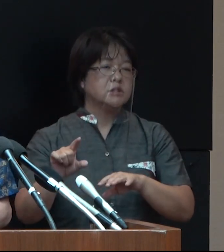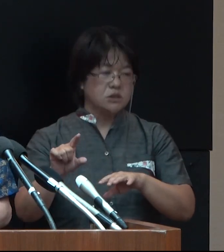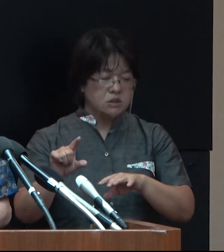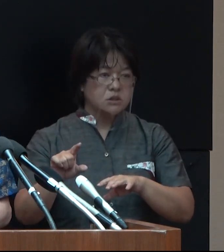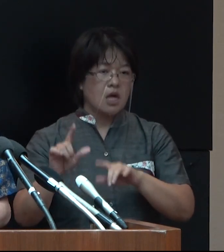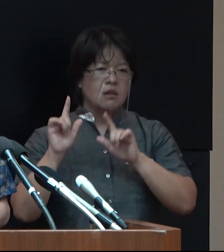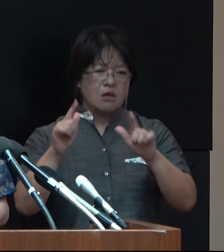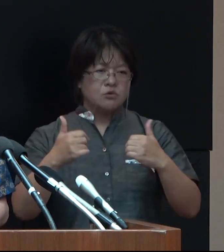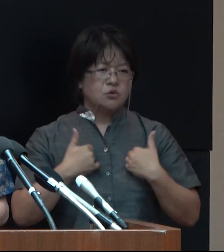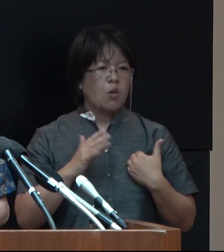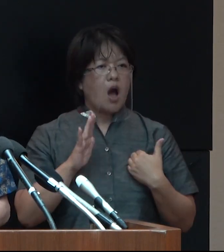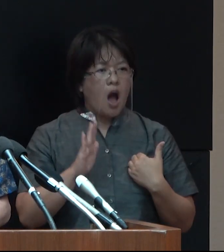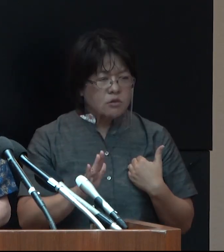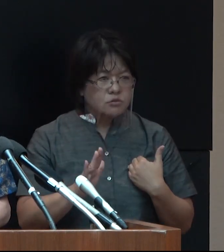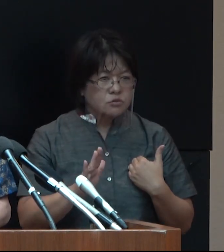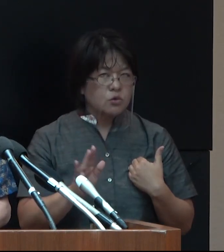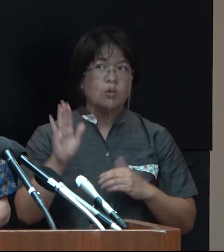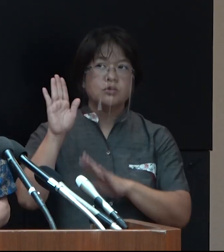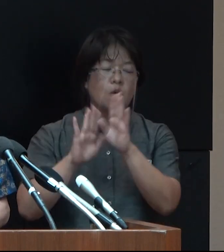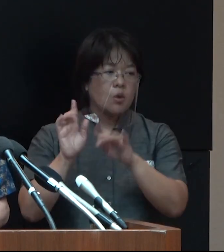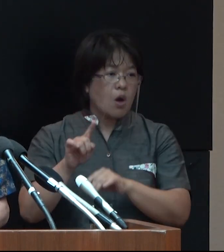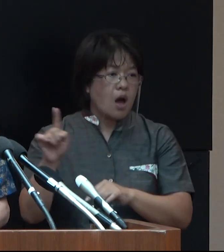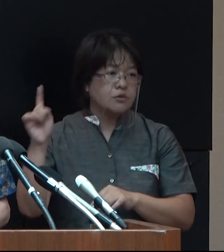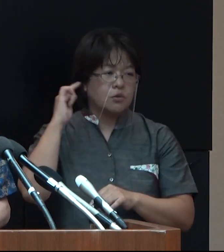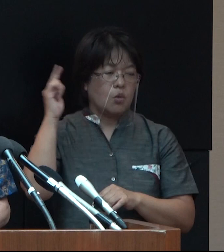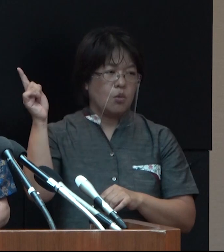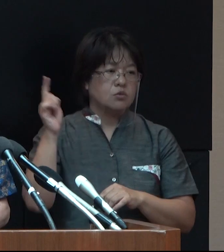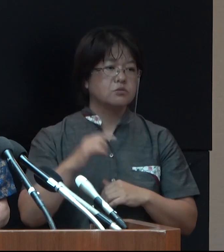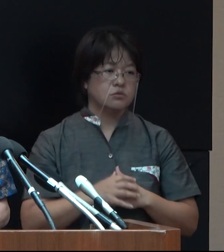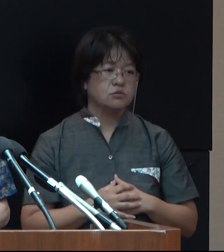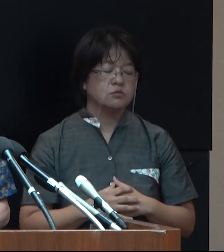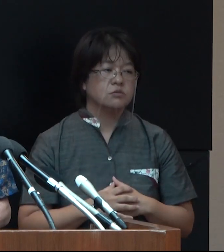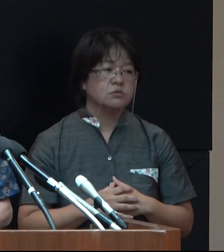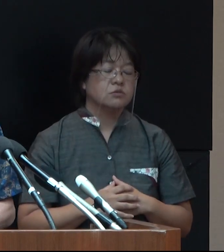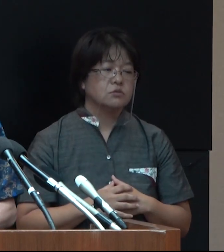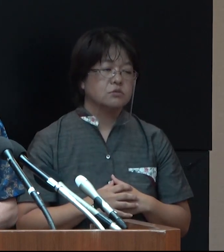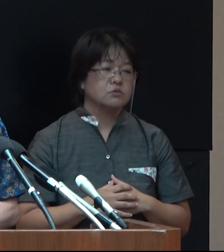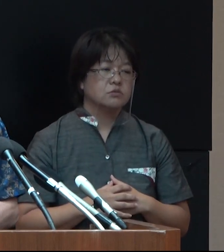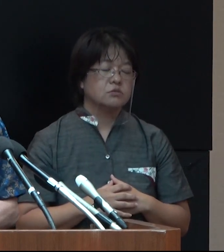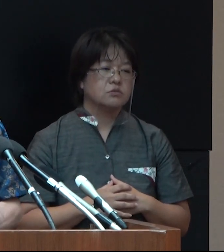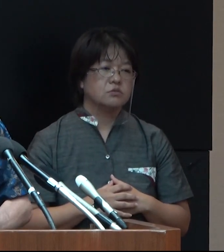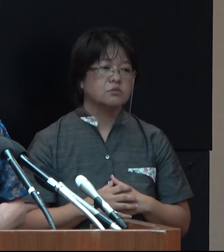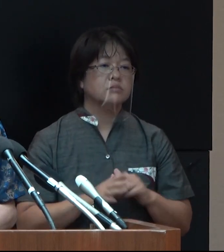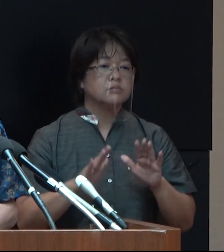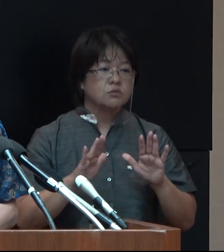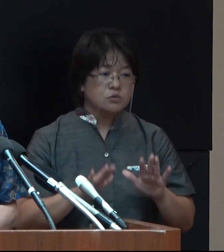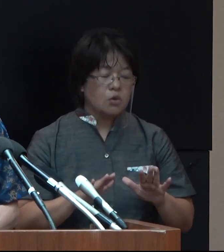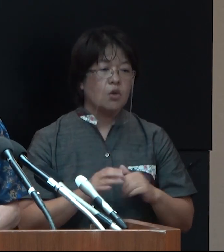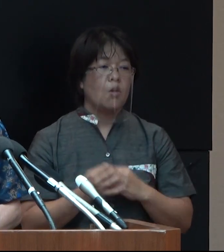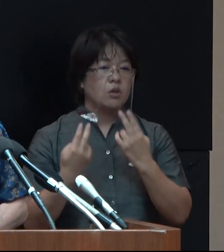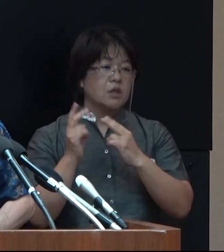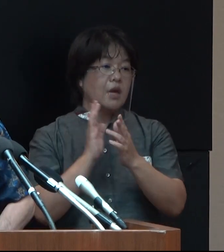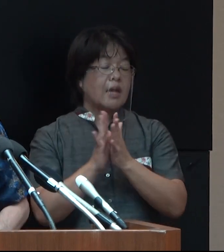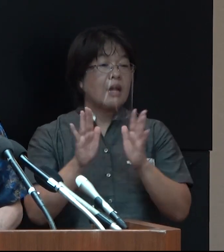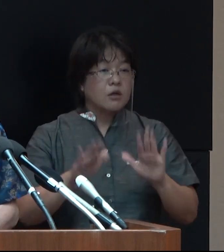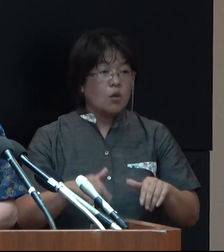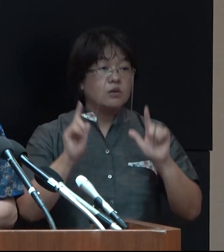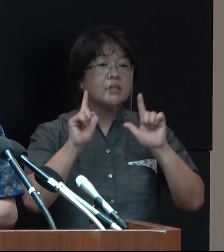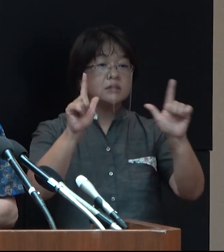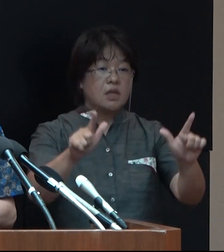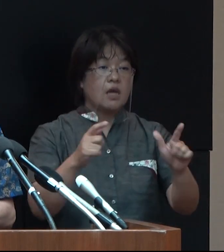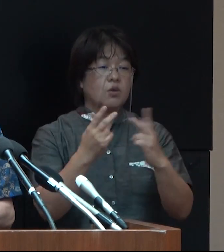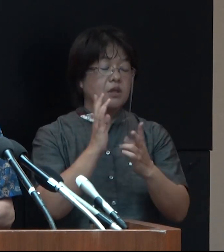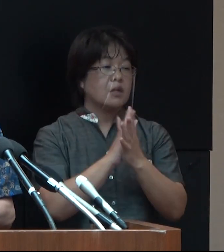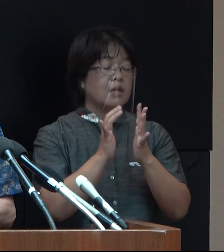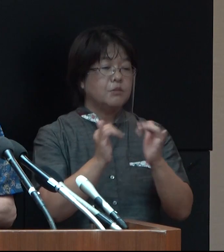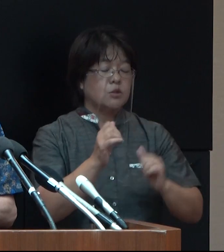言を出さねばならないという状況まで追い込まれているというように思います。ですから今日この時点で出して県民の皆さんの